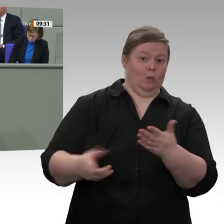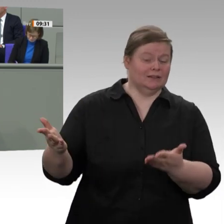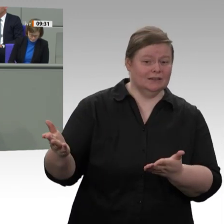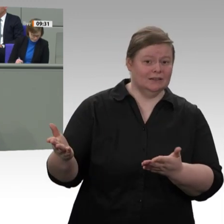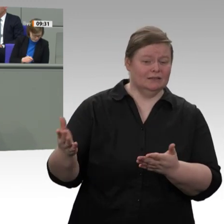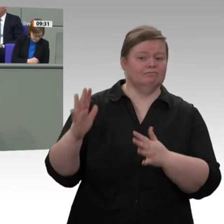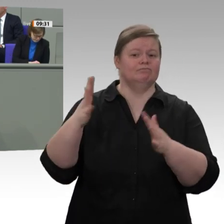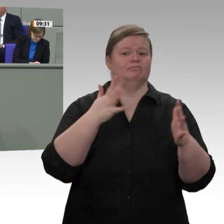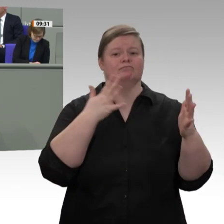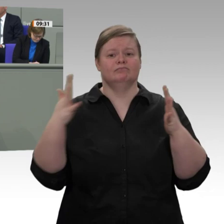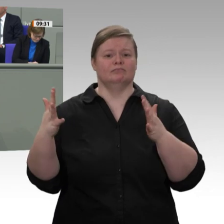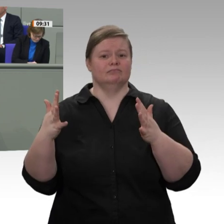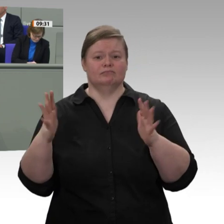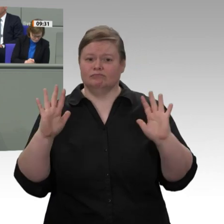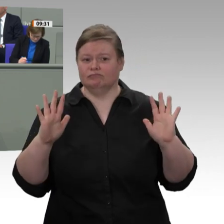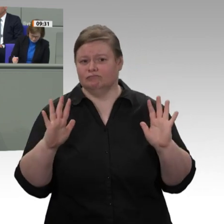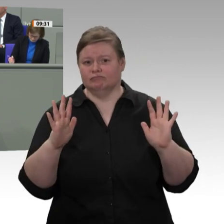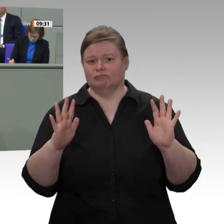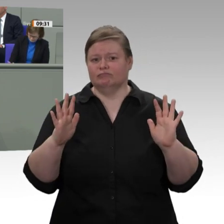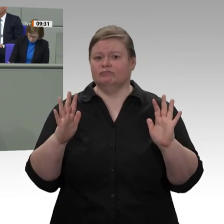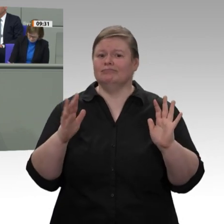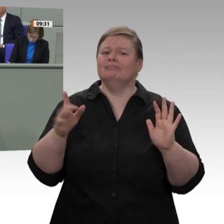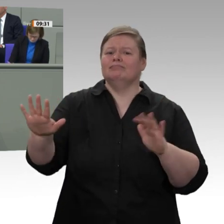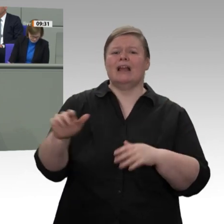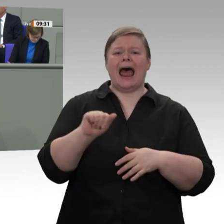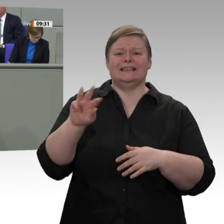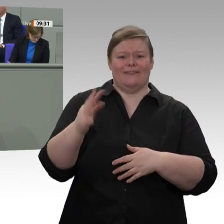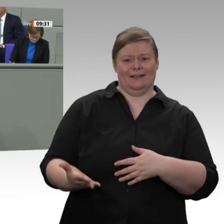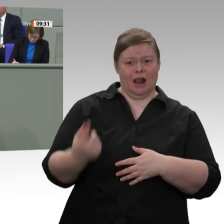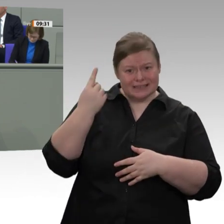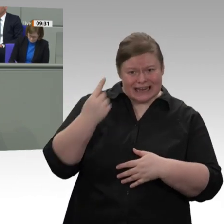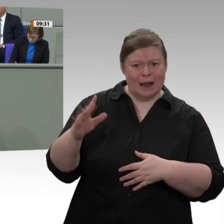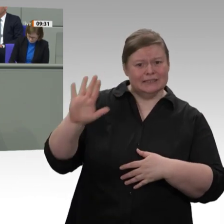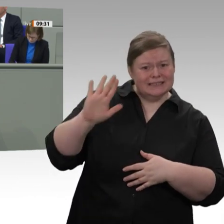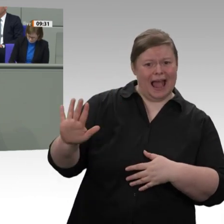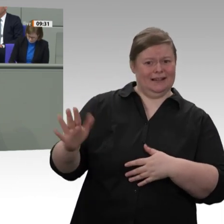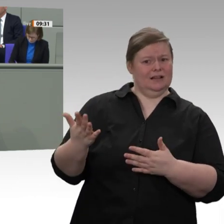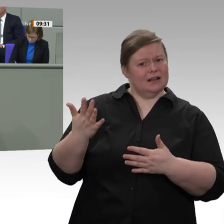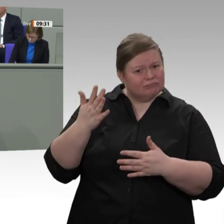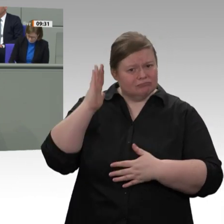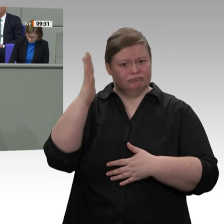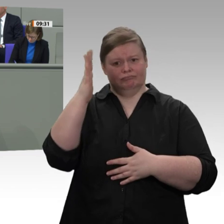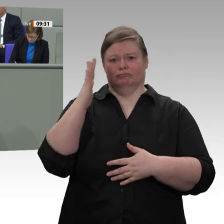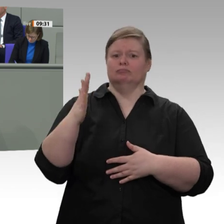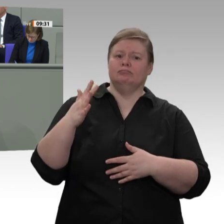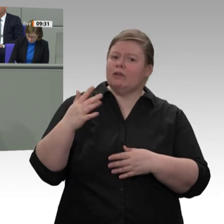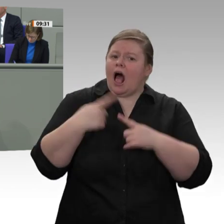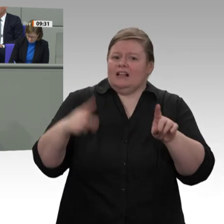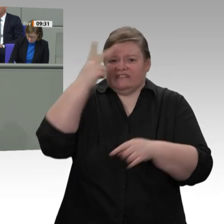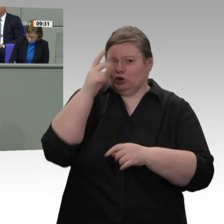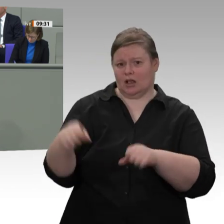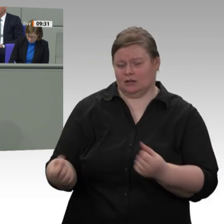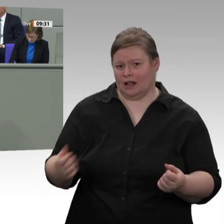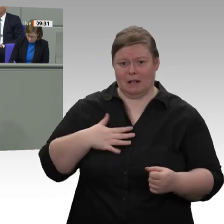Mai 2018 hier im Bundestag, Burkas, Kopftuchmädchen, alimentierte Messermänner und sonstige Taugenichtste